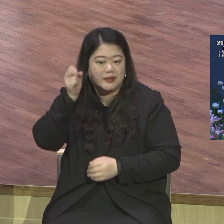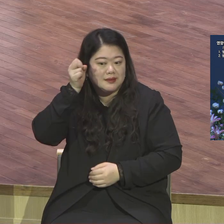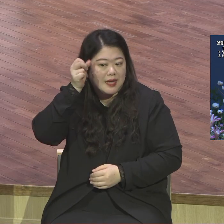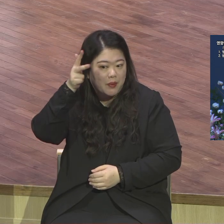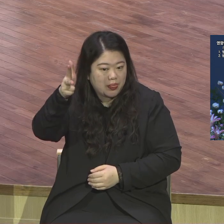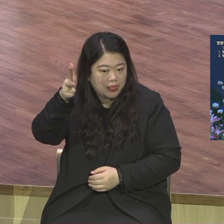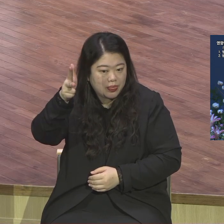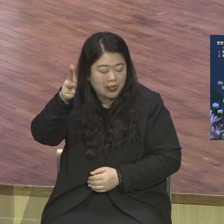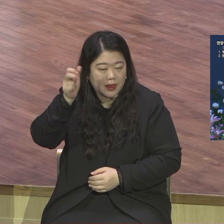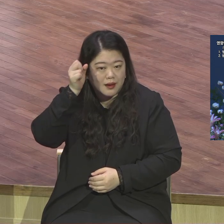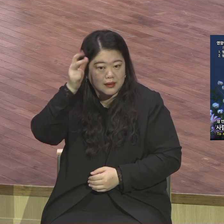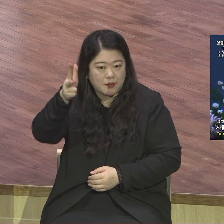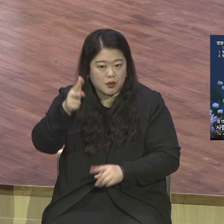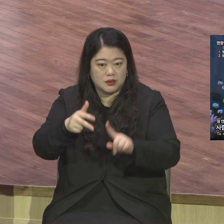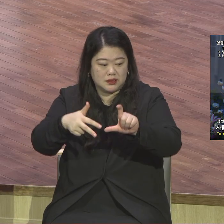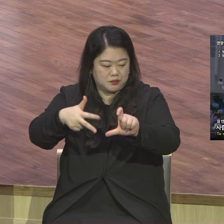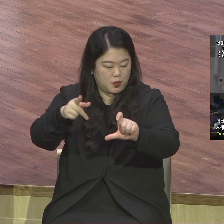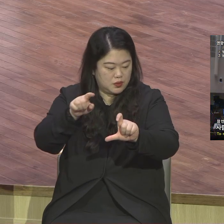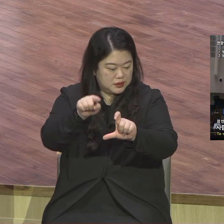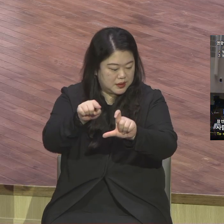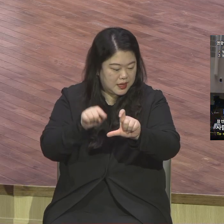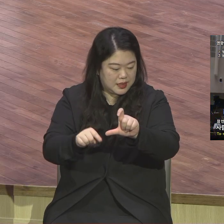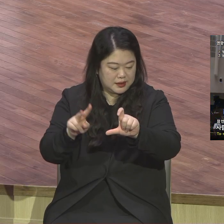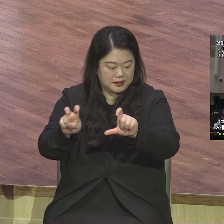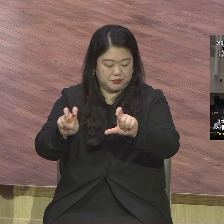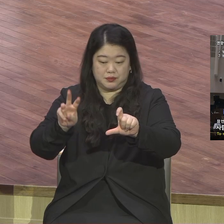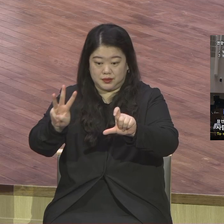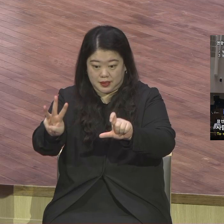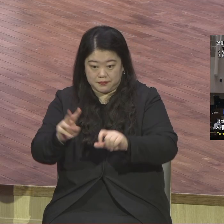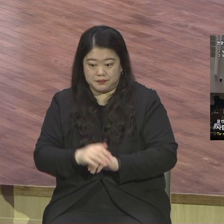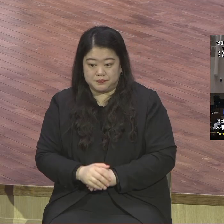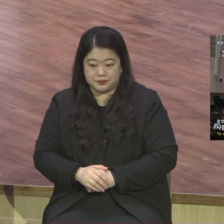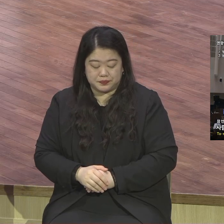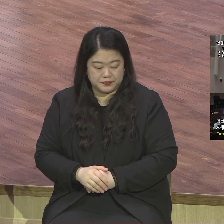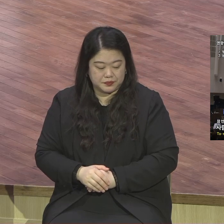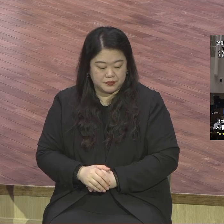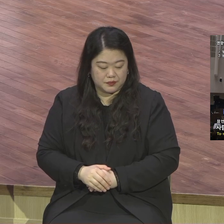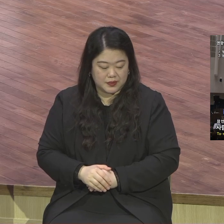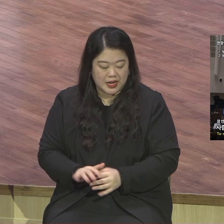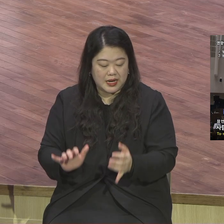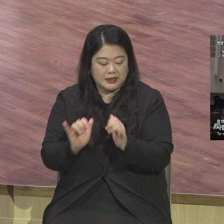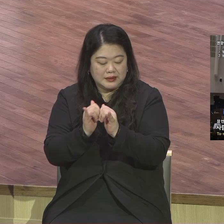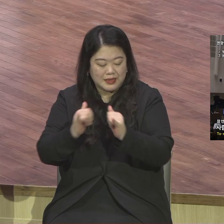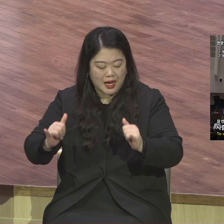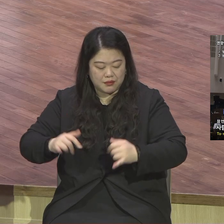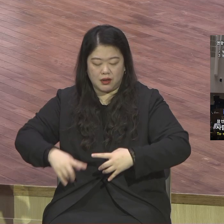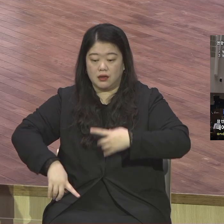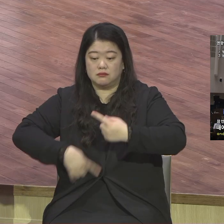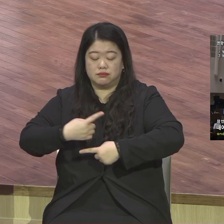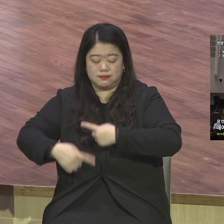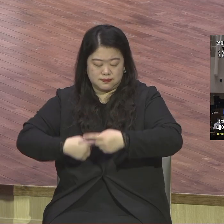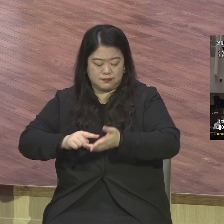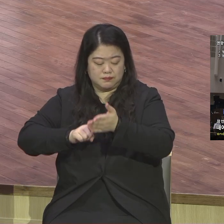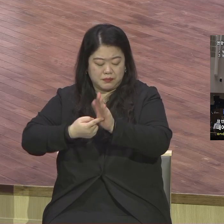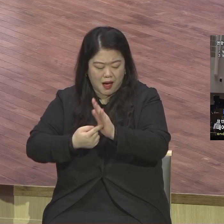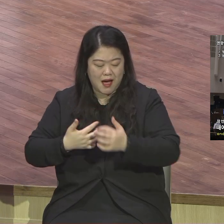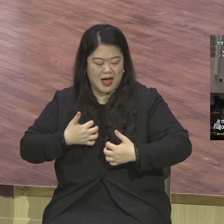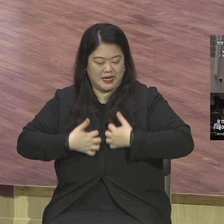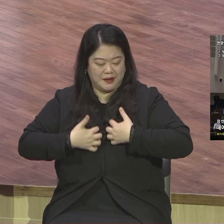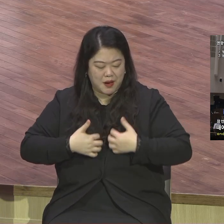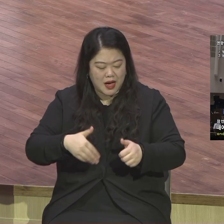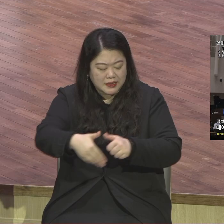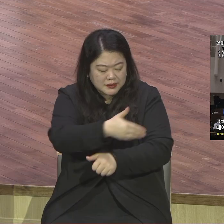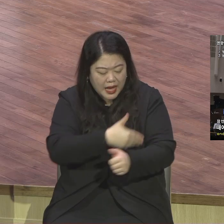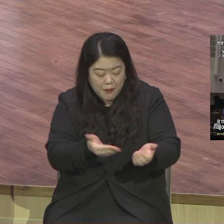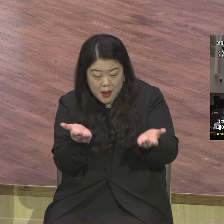23절에 보면 사람은 그 입의 대답으로 말미암아 기쁨을 얻나니 때에 맞는